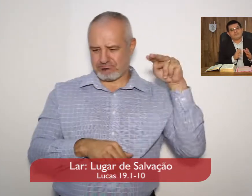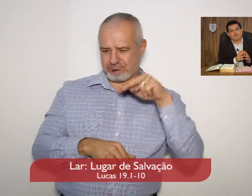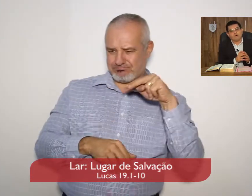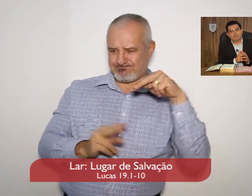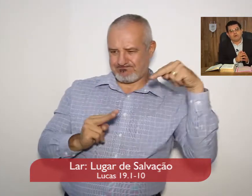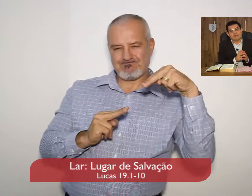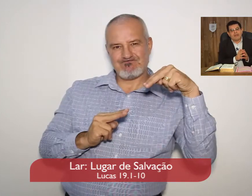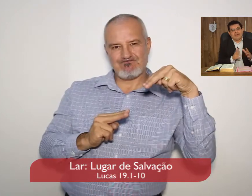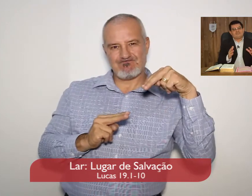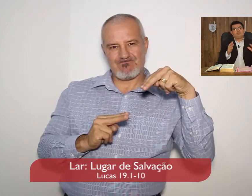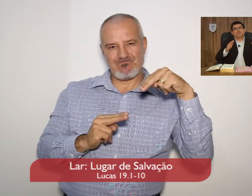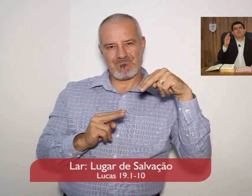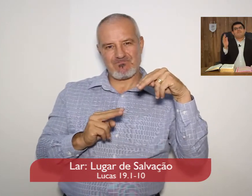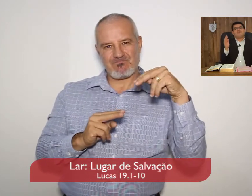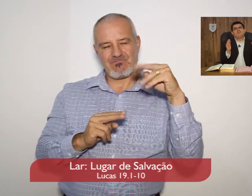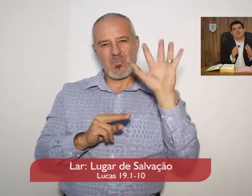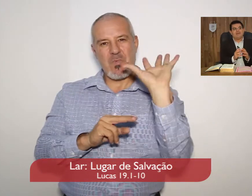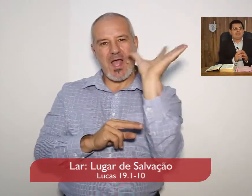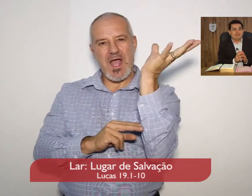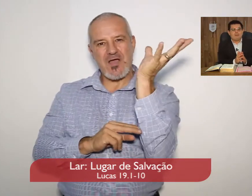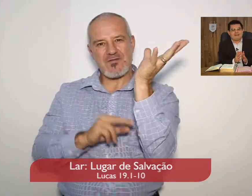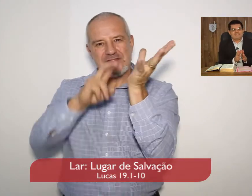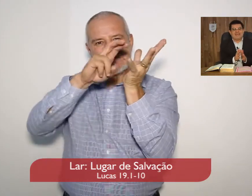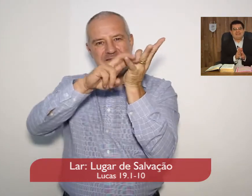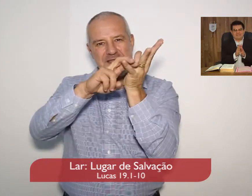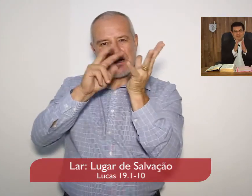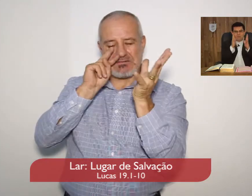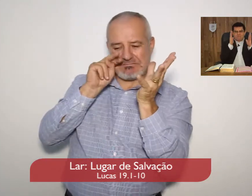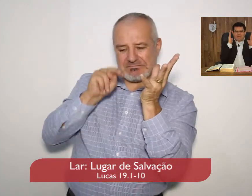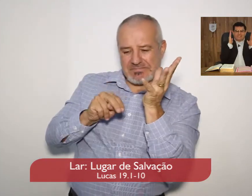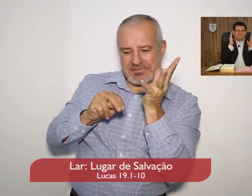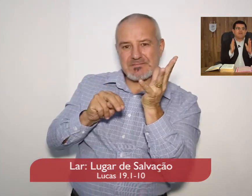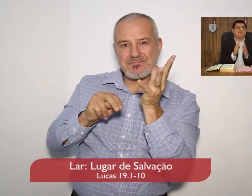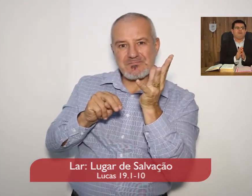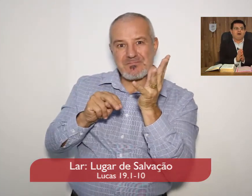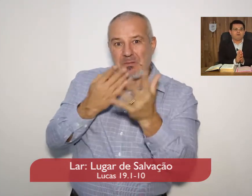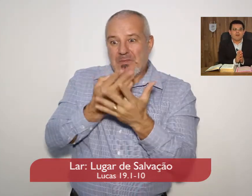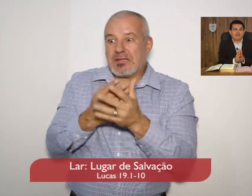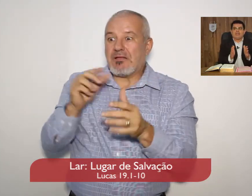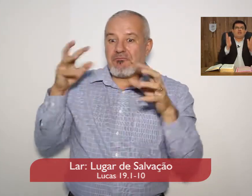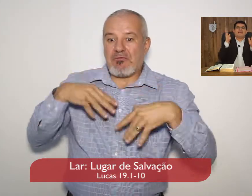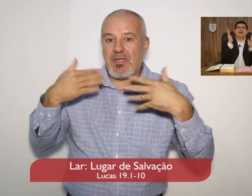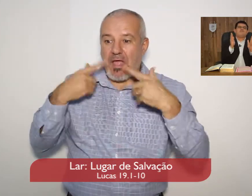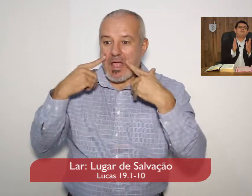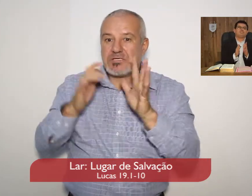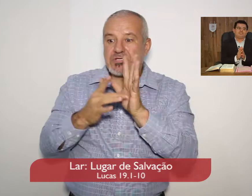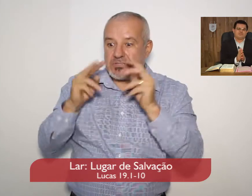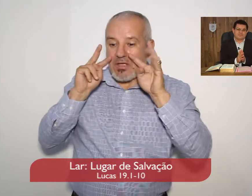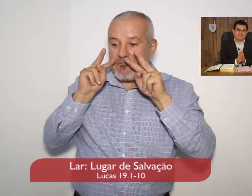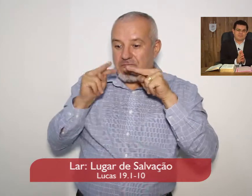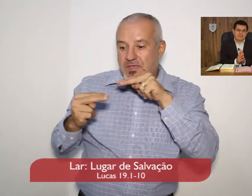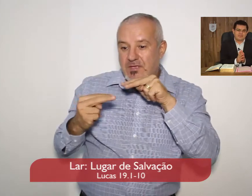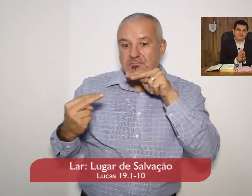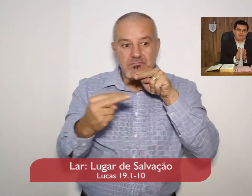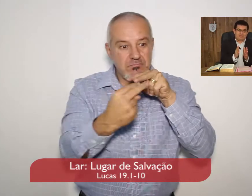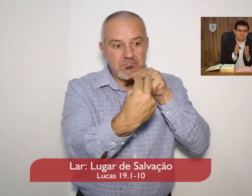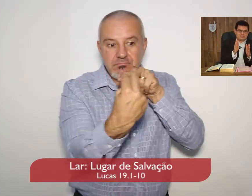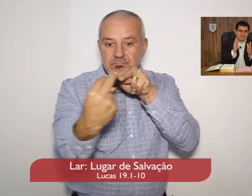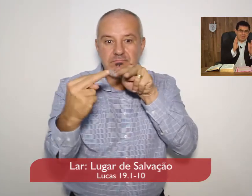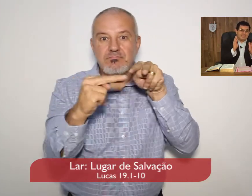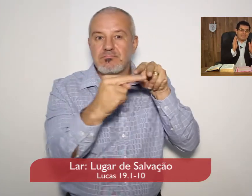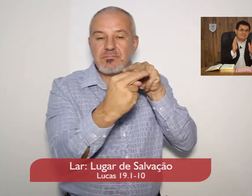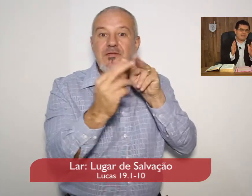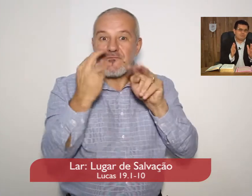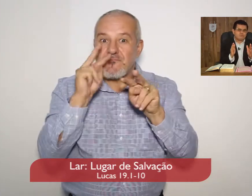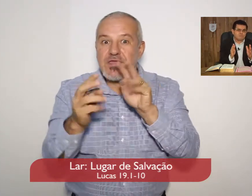cima de um sicômoro, em cima de uma figueira, mas ele não perdia o foco, ele olhava para Jesus. E